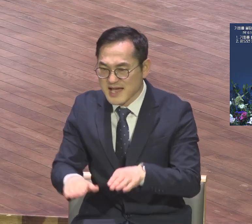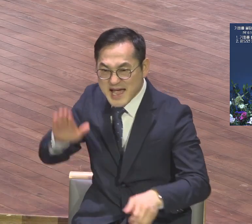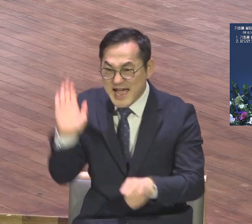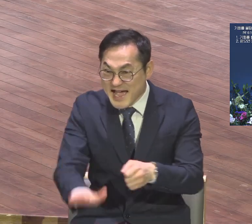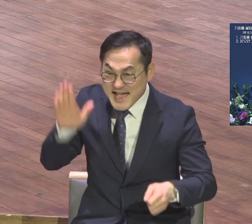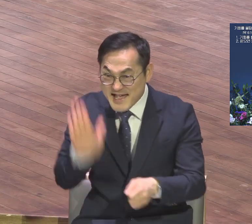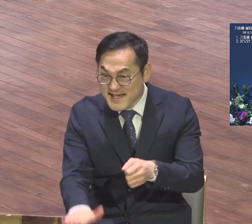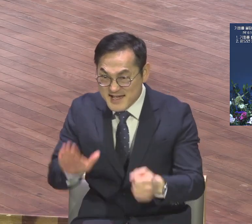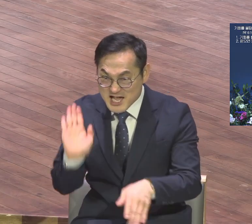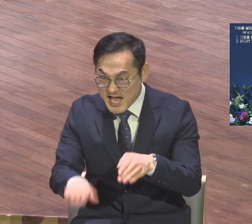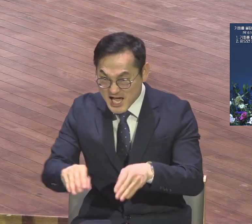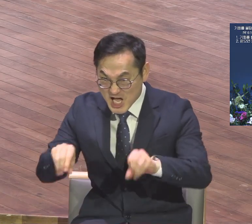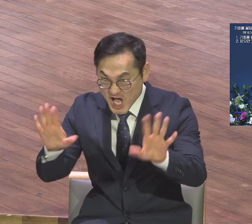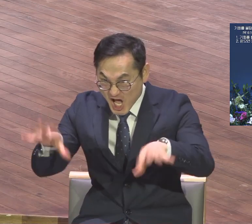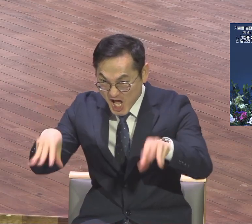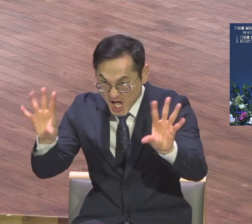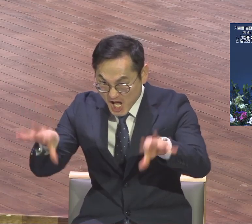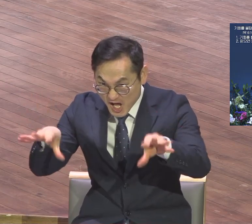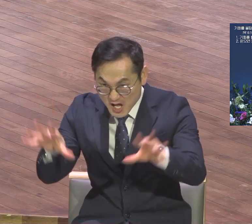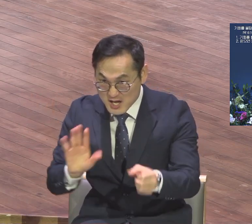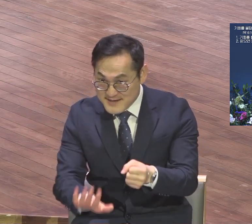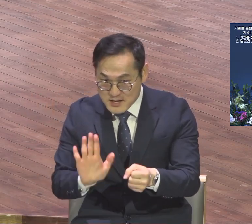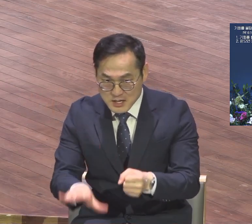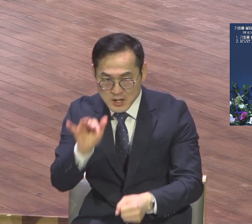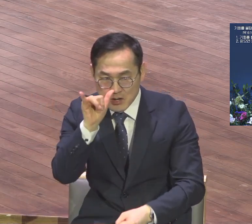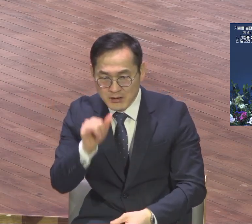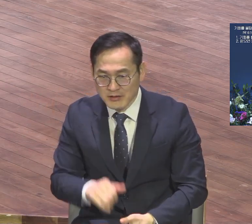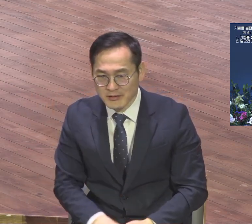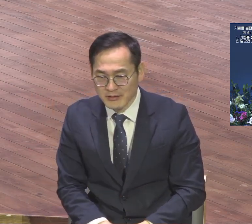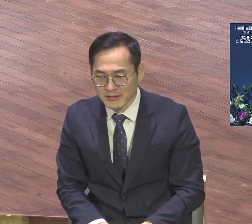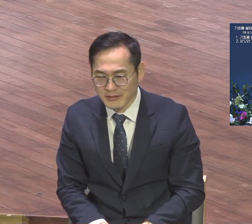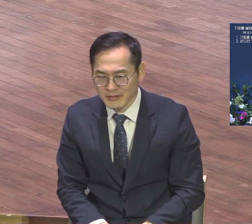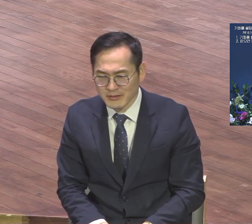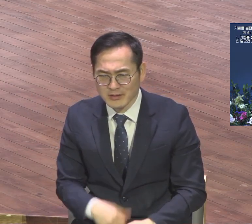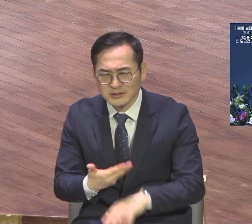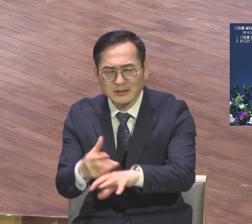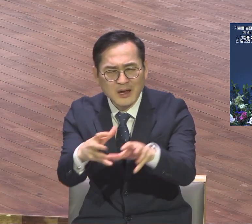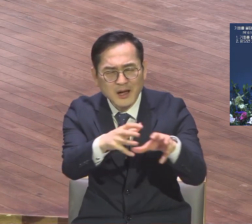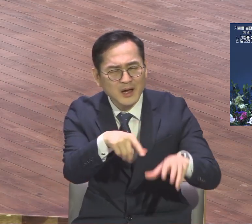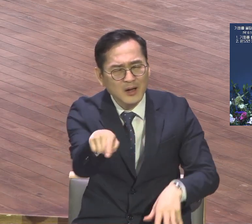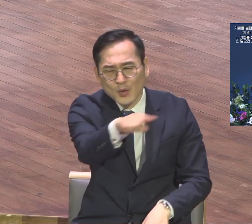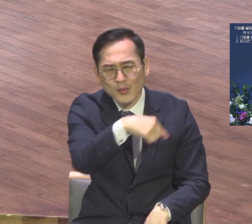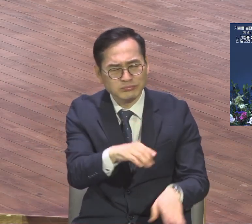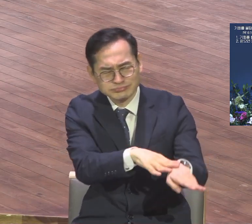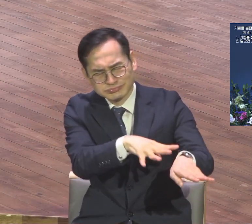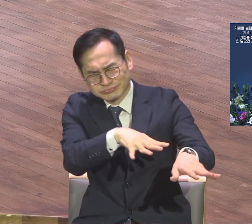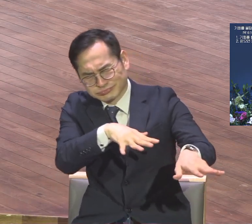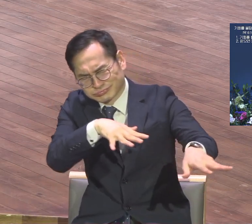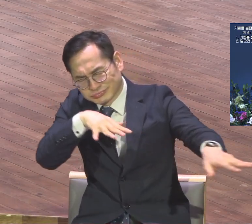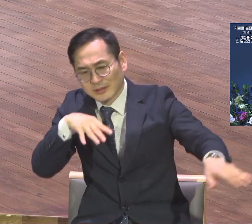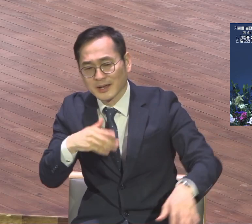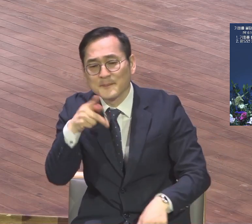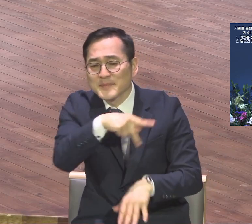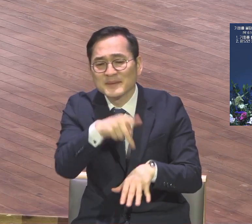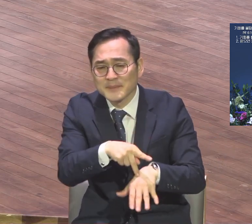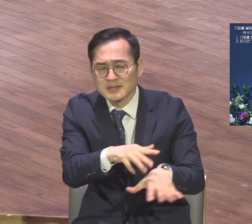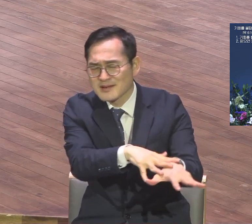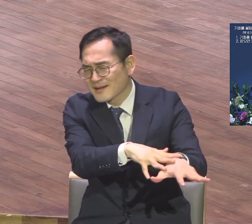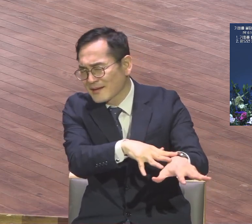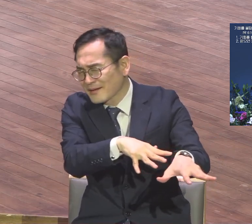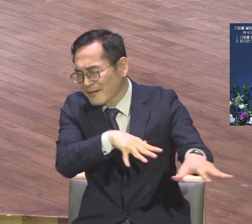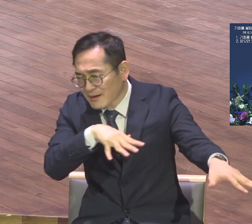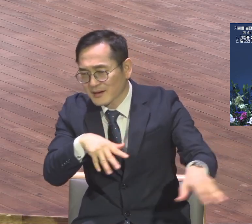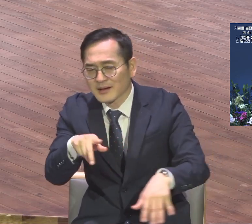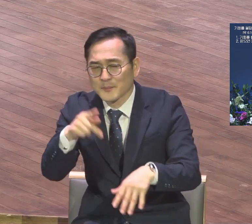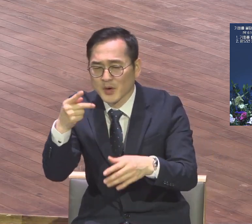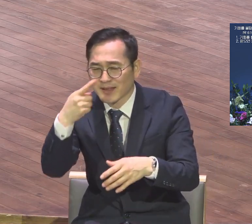거의 없어요. 그래 가면 태국 가도 밀리고 막 필리핀들 엄청 밀립니다. 필리핀 이 도시